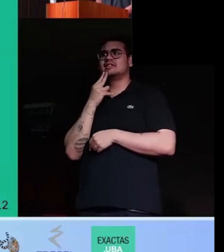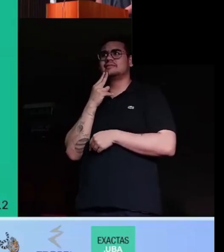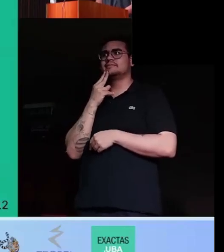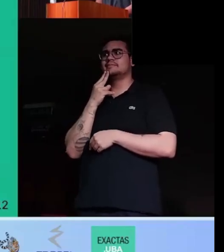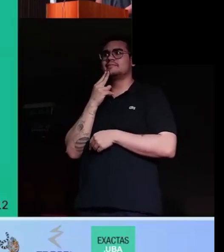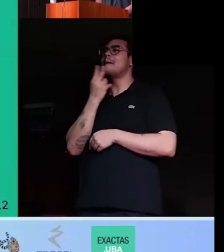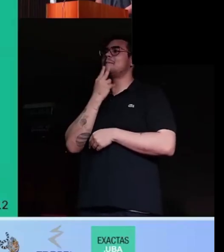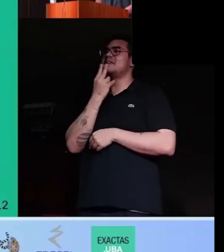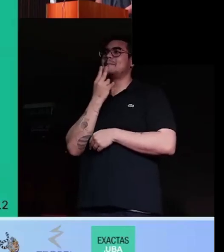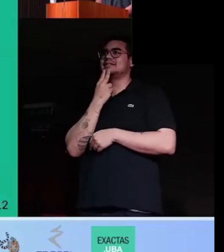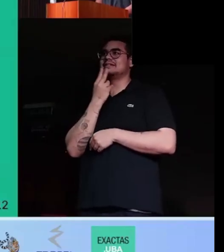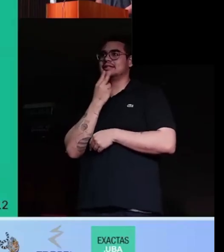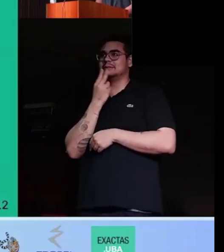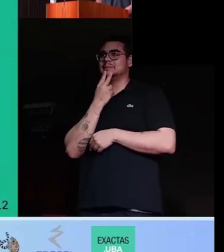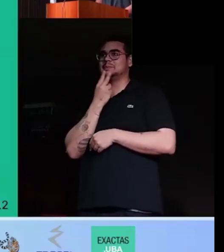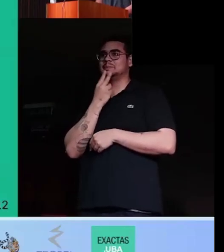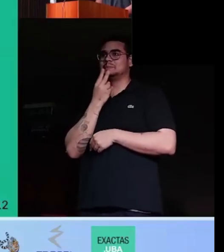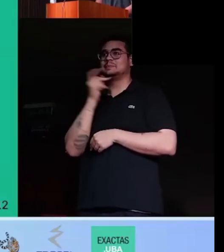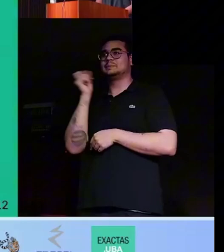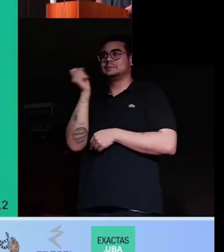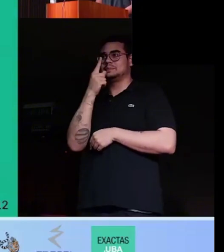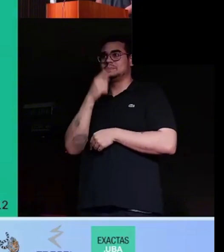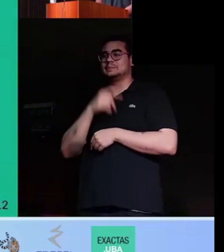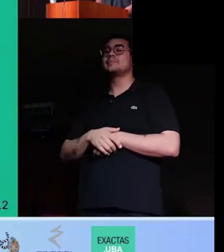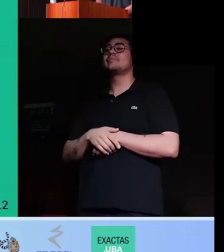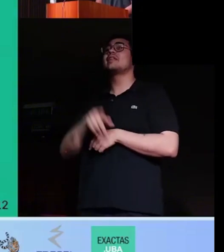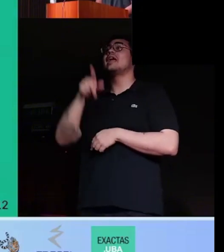tenía programas llamados Procodas.